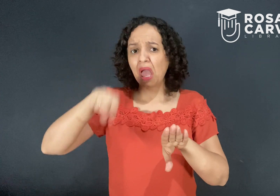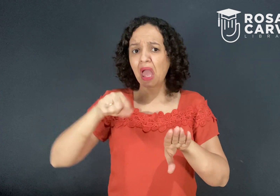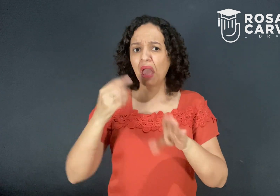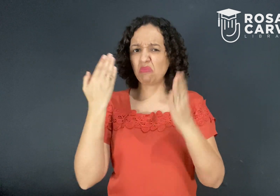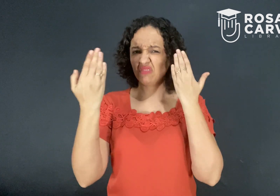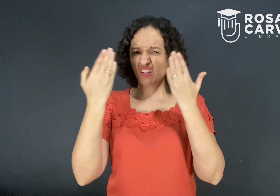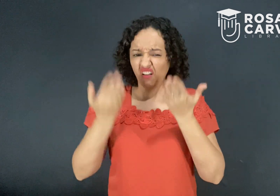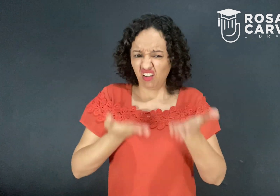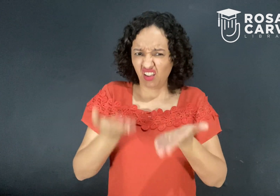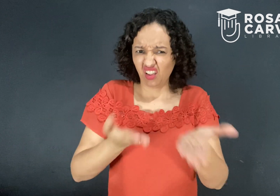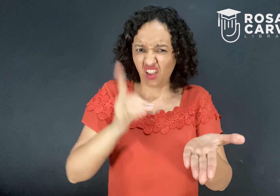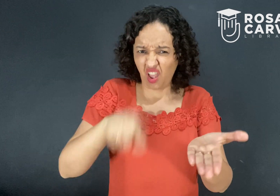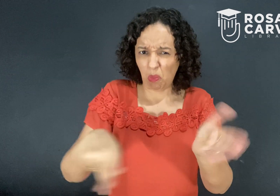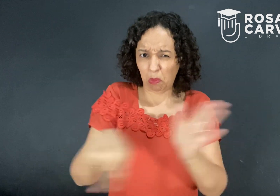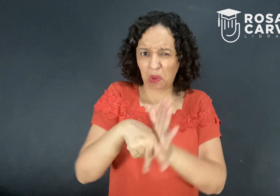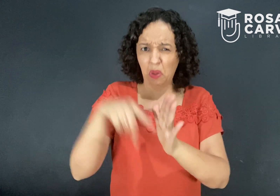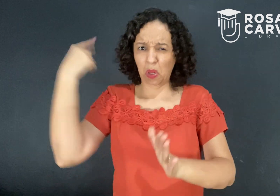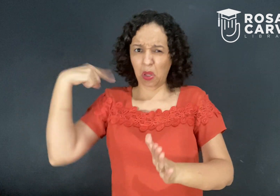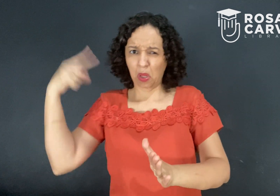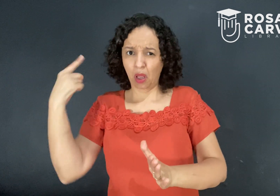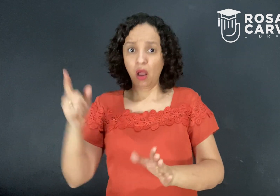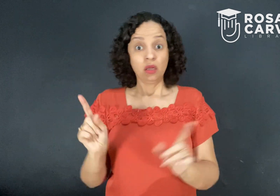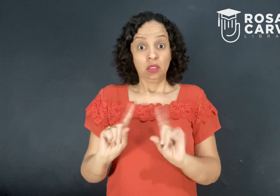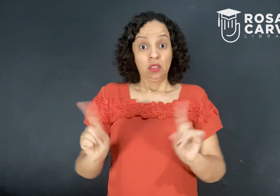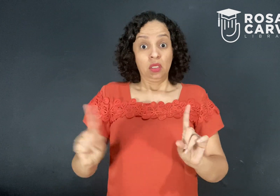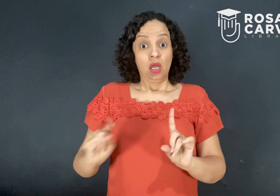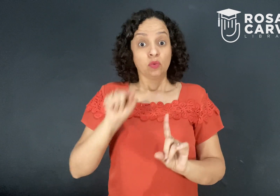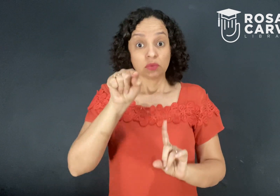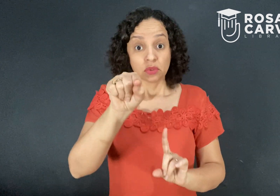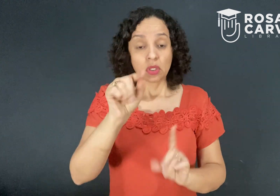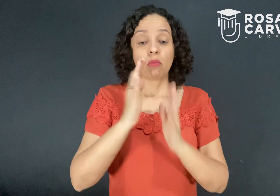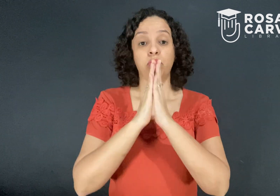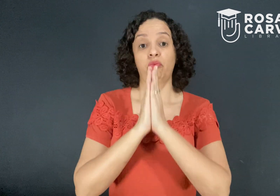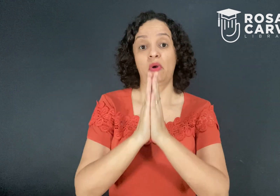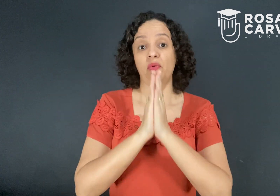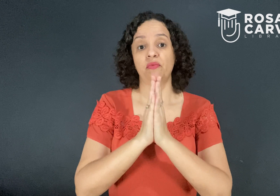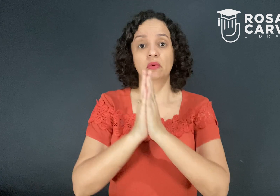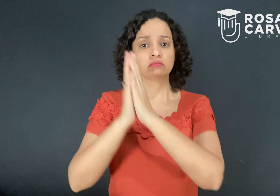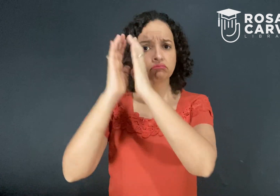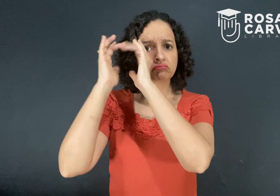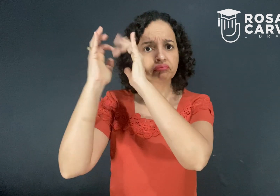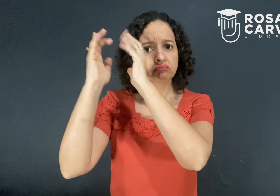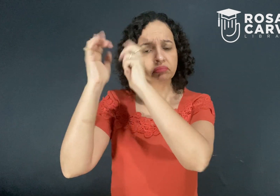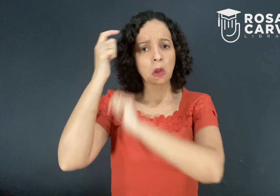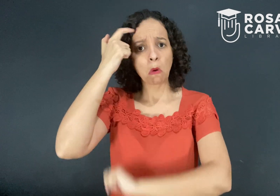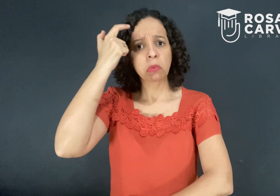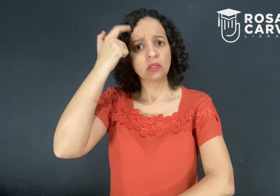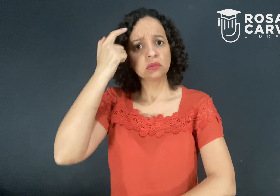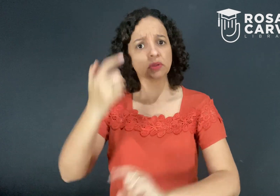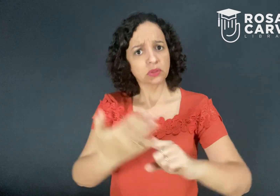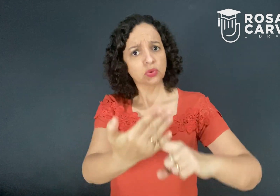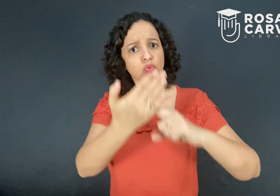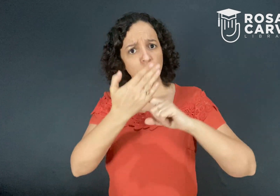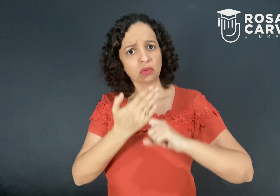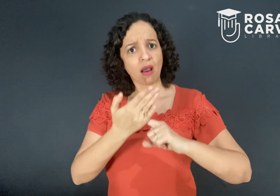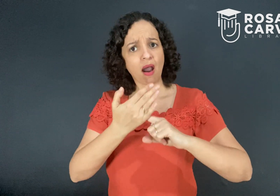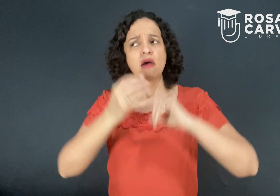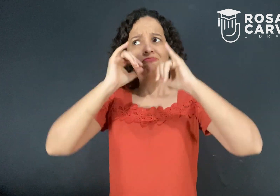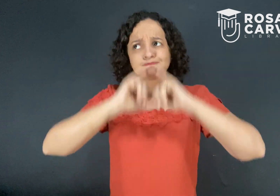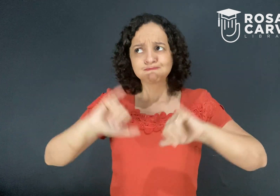você refletir sobre isso e nos ajudar nessa campanha de que